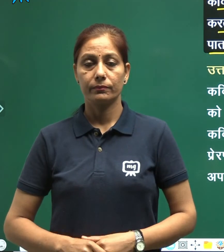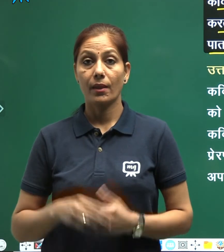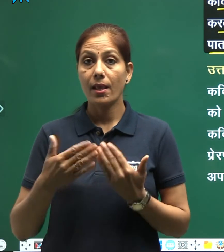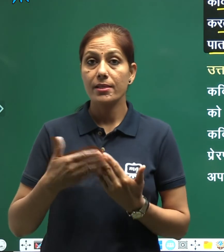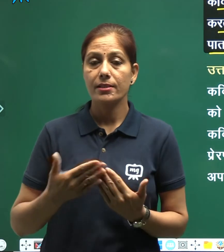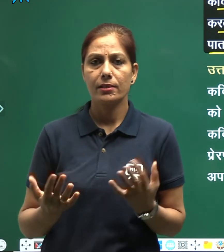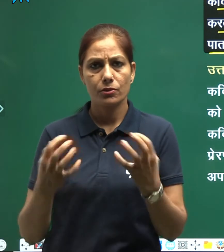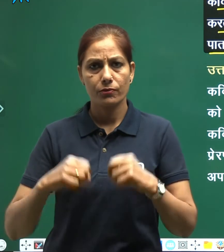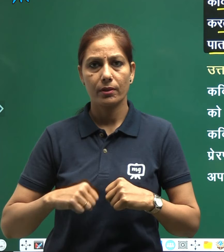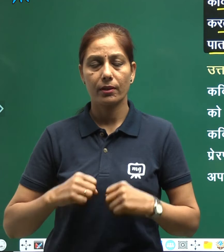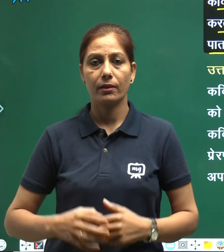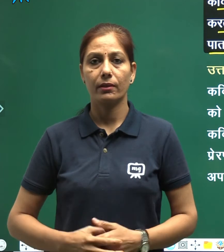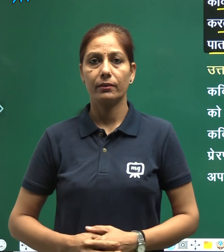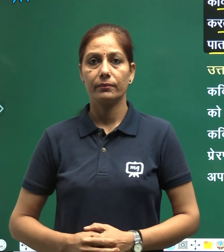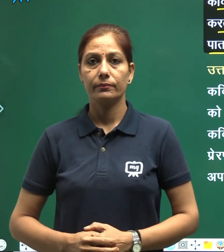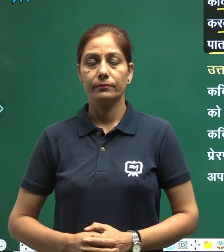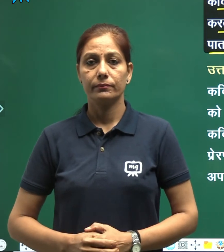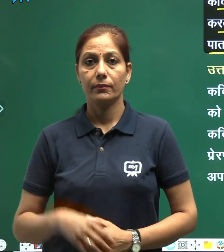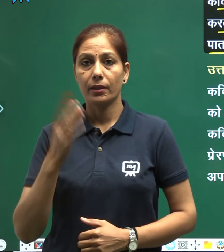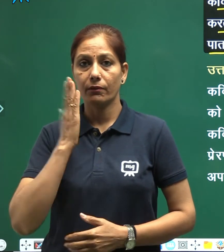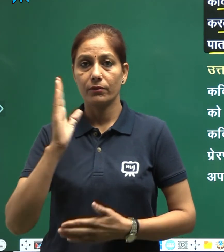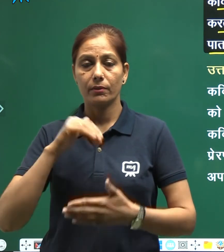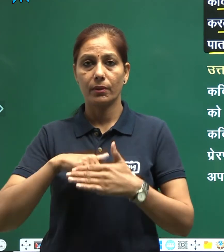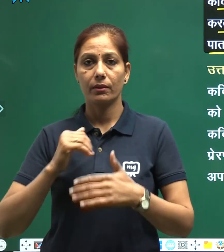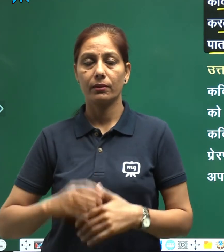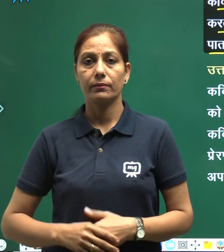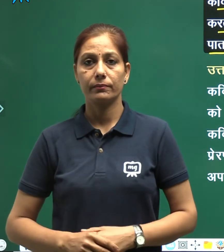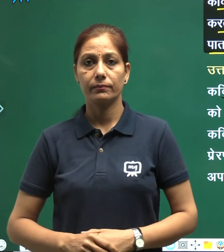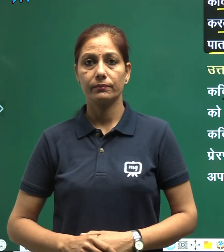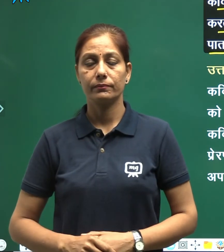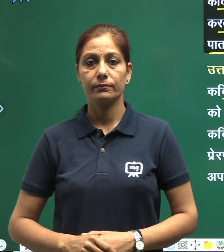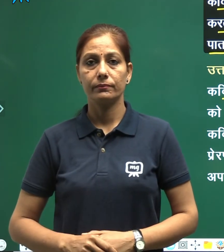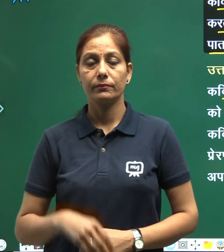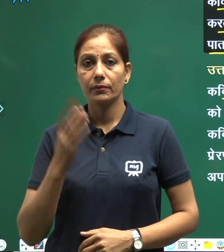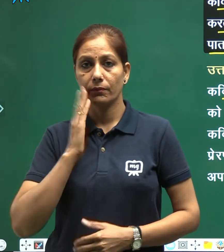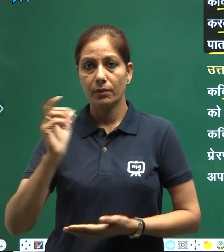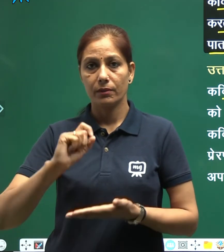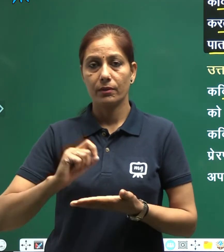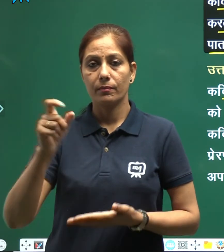सहर्ष स्वीकारा है। कविता में कवि